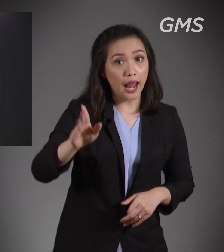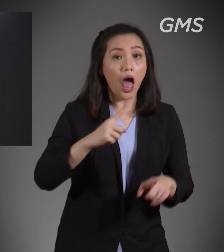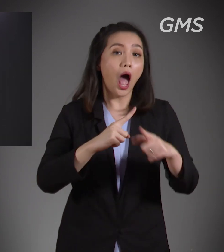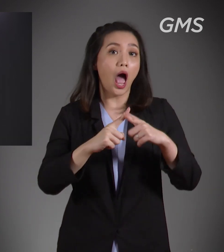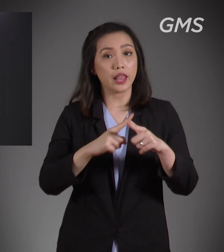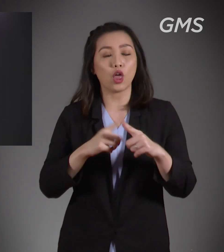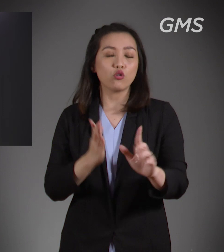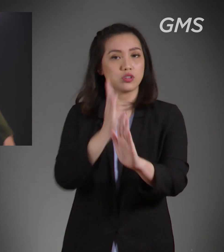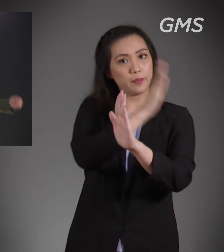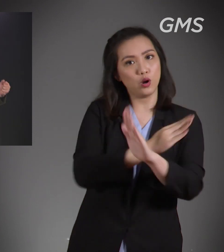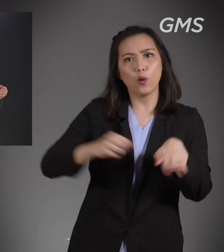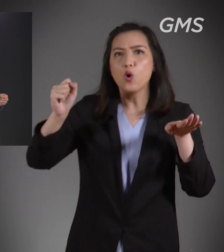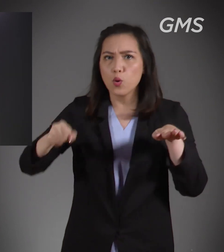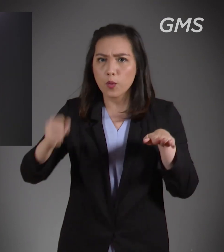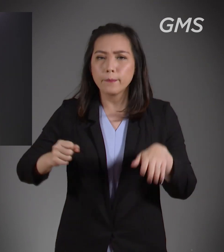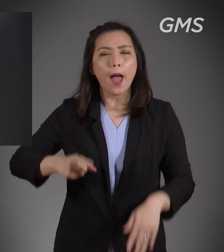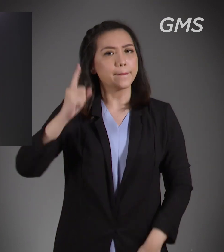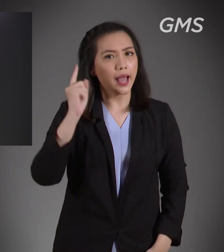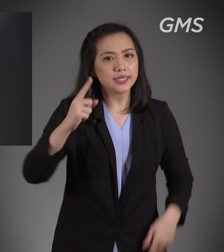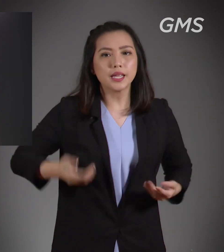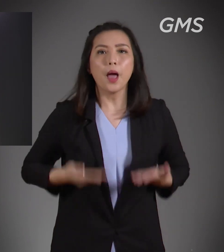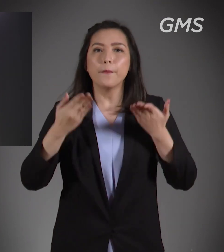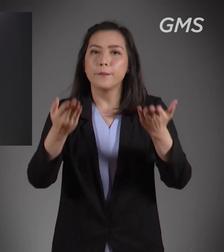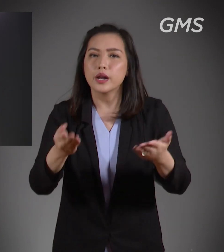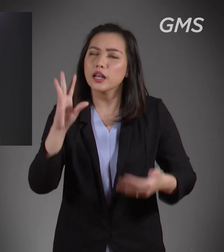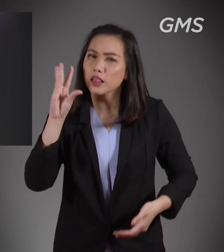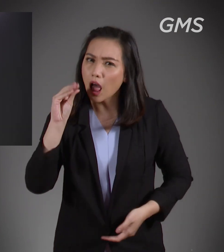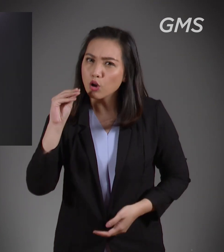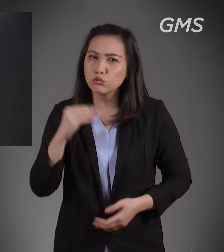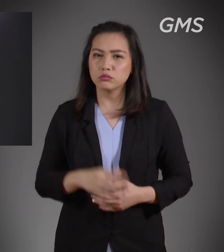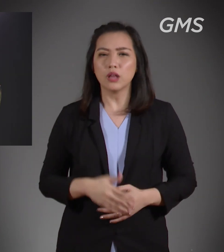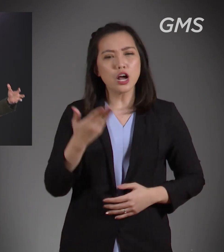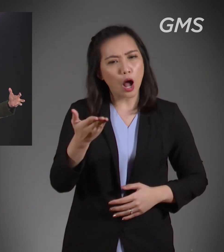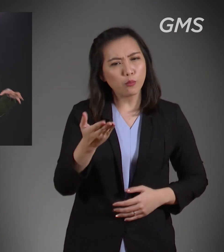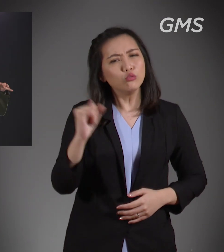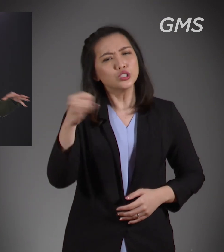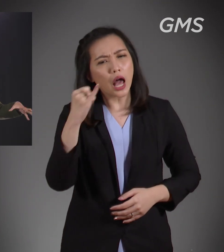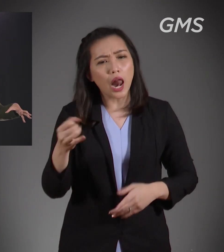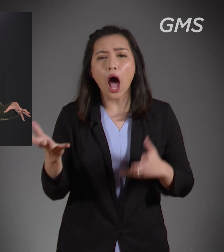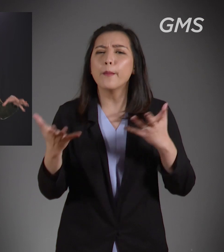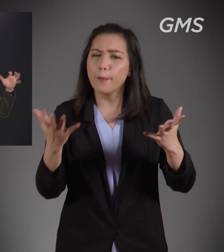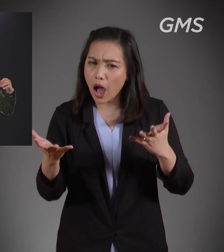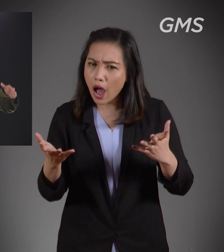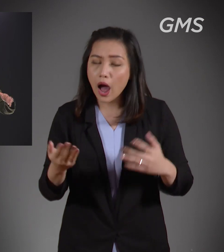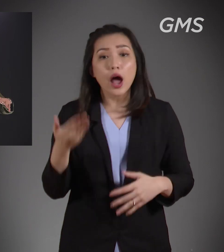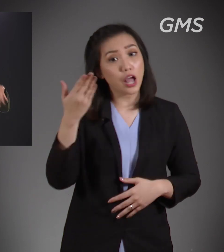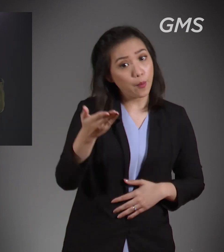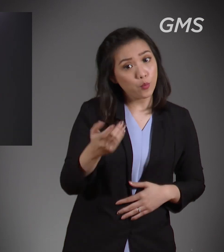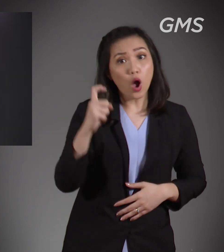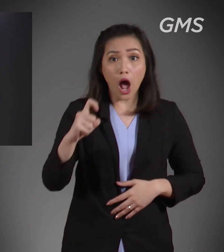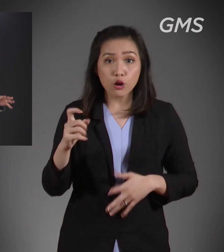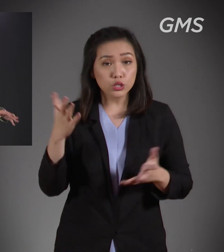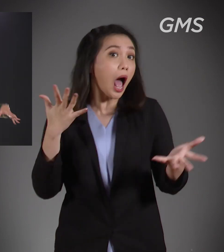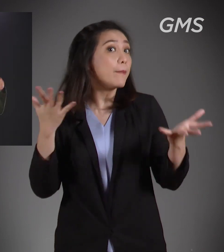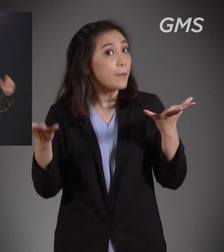explains his own rod. Tuhan pasti akan menjelaskan gadanya sendiri. Bukan hanya tongkatnya. Kalau tongkat pengembalaan kan kita diajarkan Tuhan